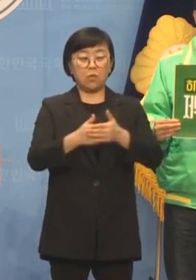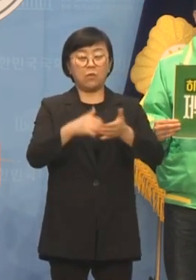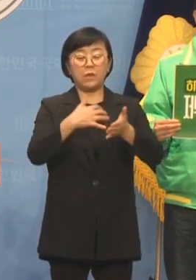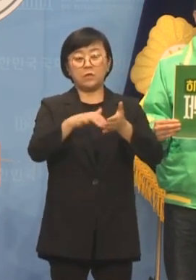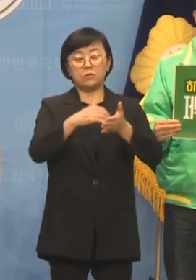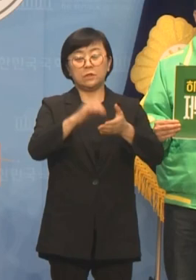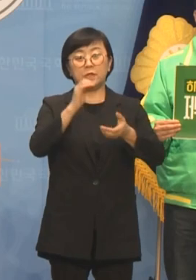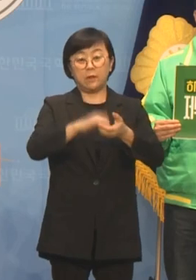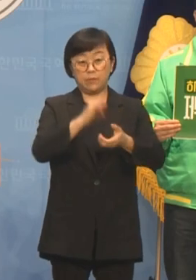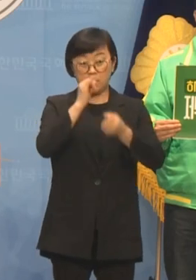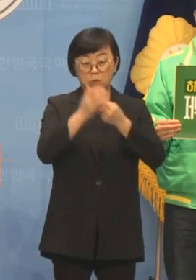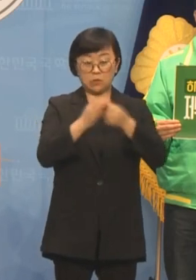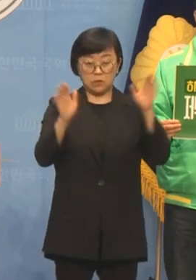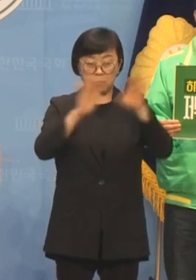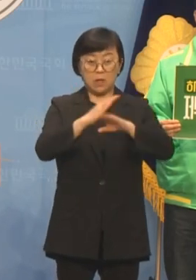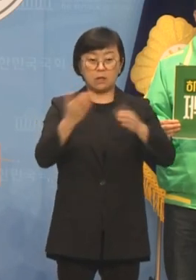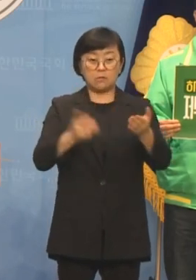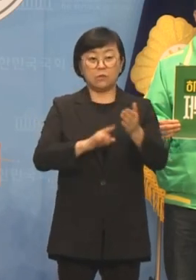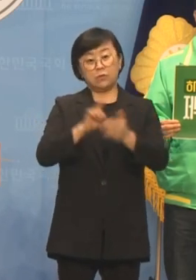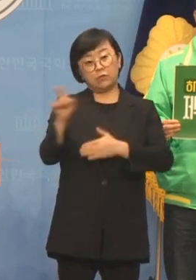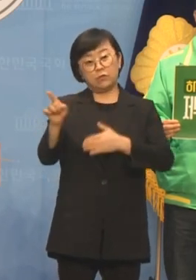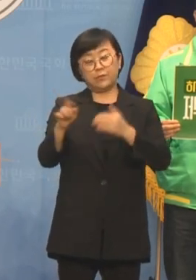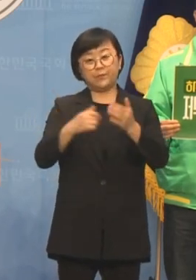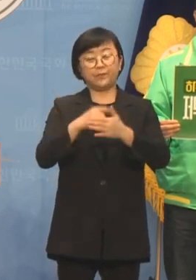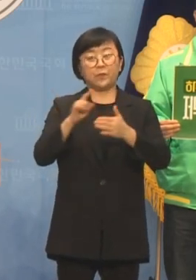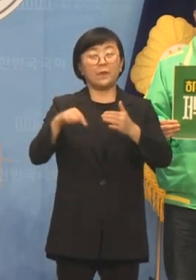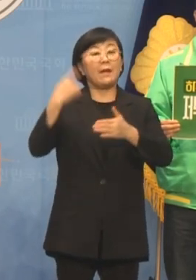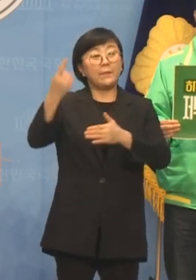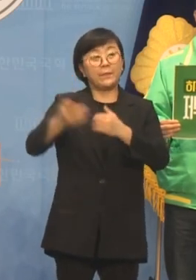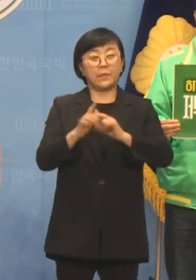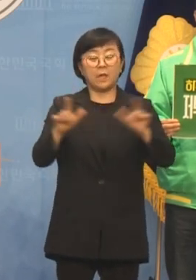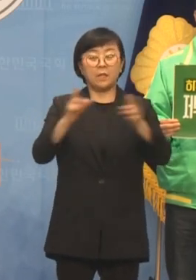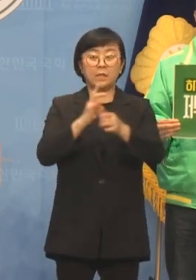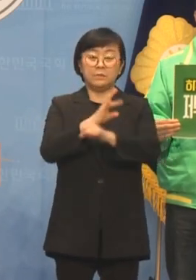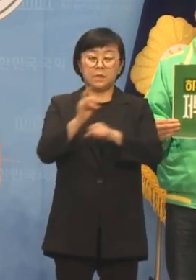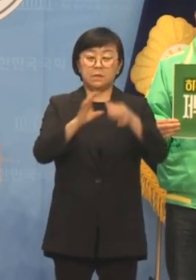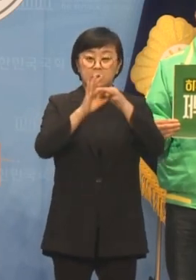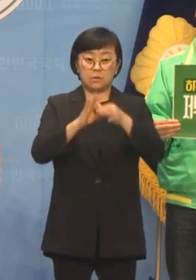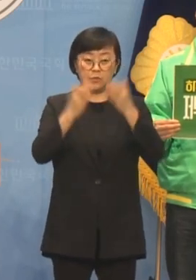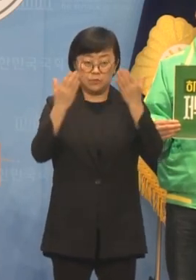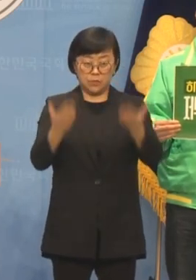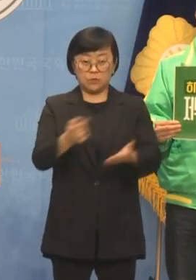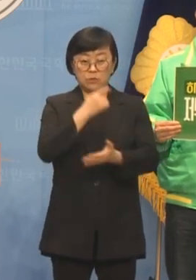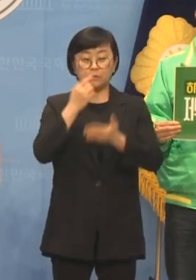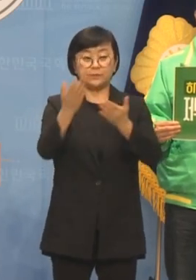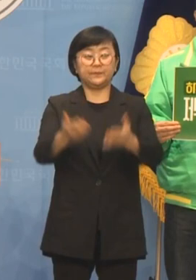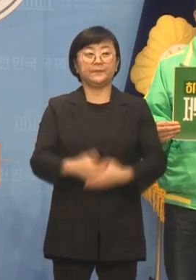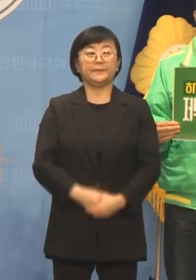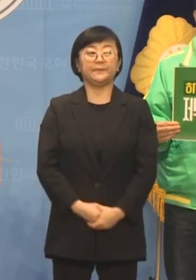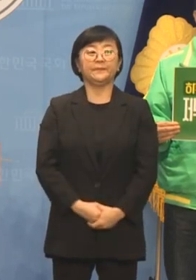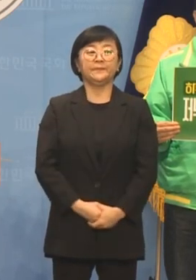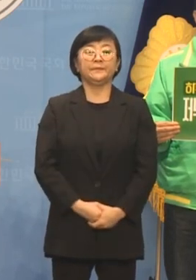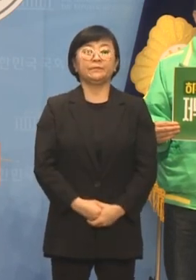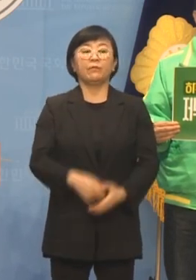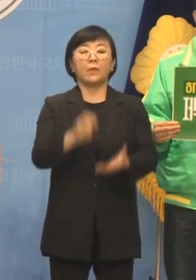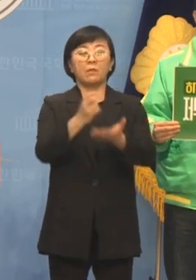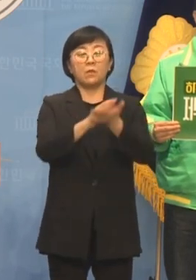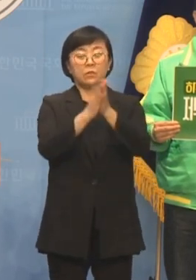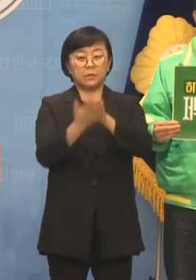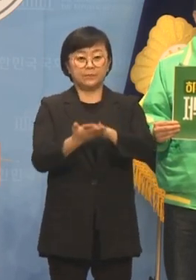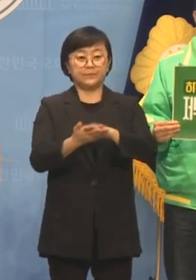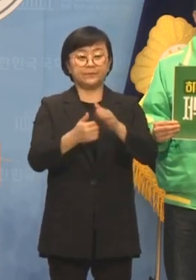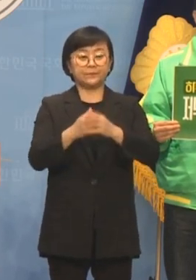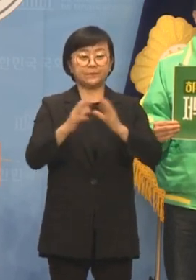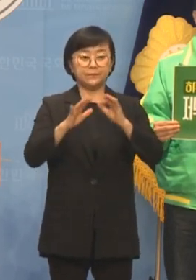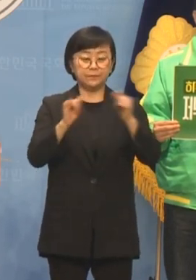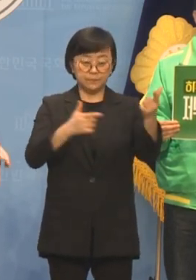제한하고 있고 심야 근무 이후에는 24시간 연속 휴게를 보장하고 있습니다이를 법제화해